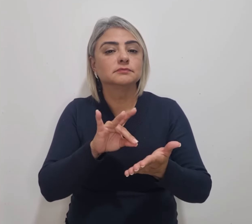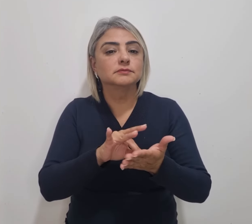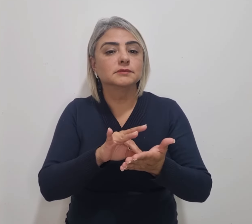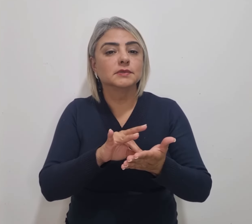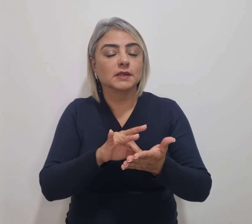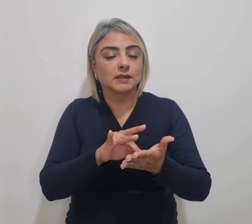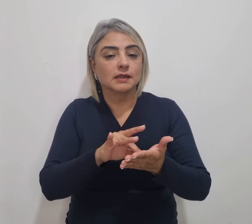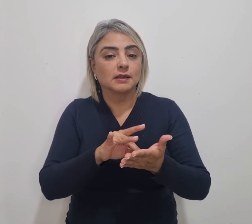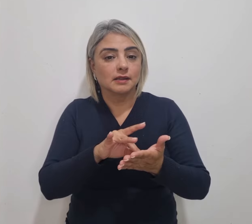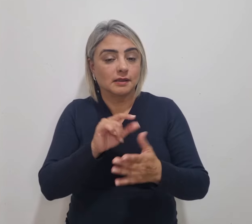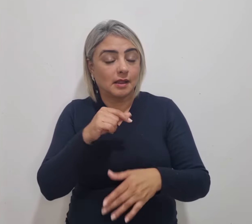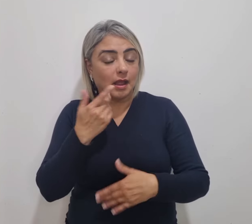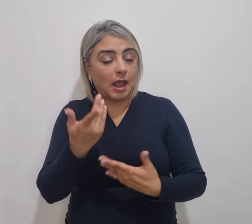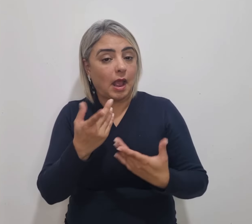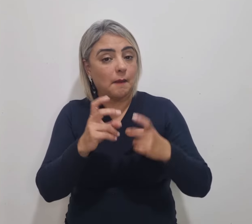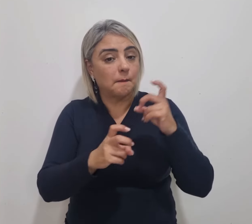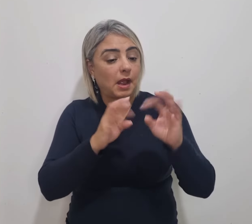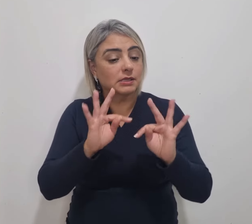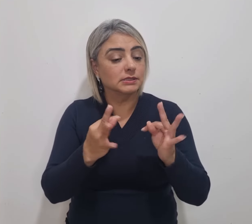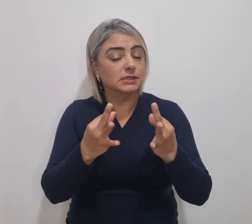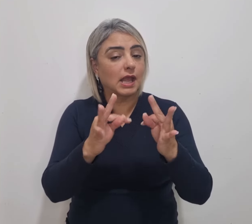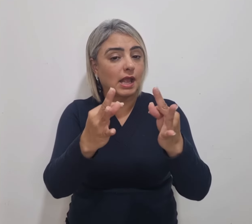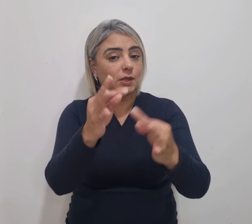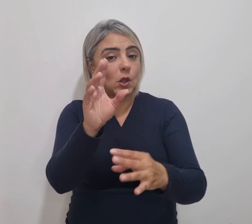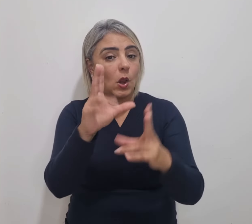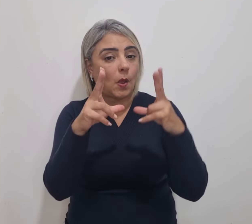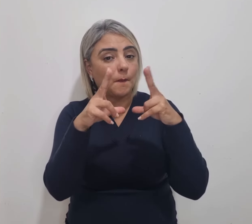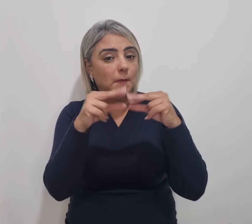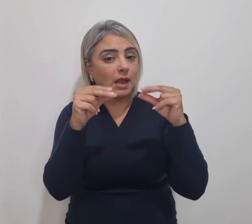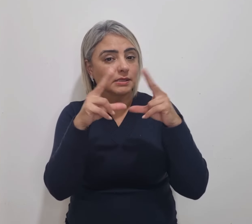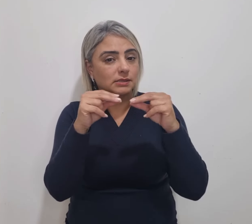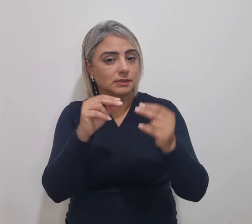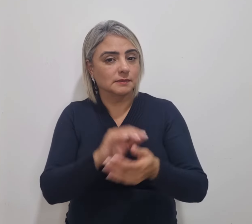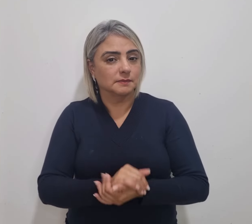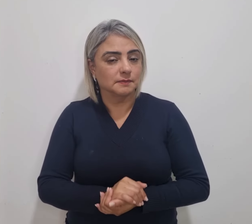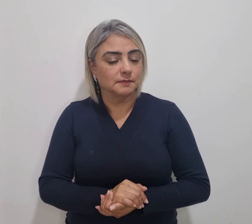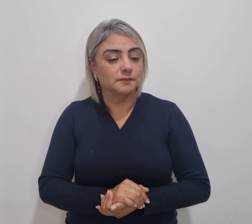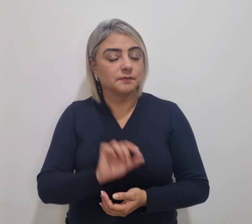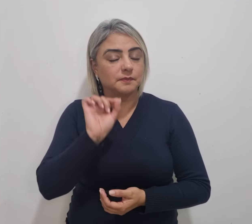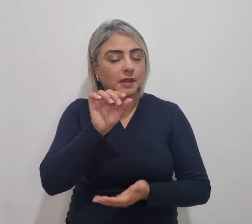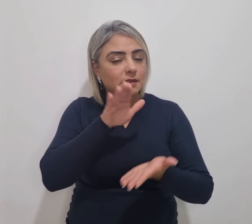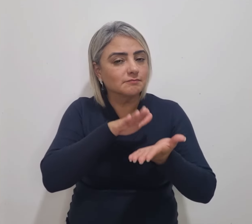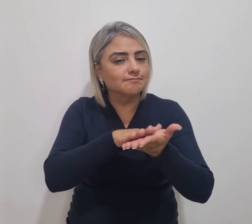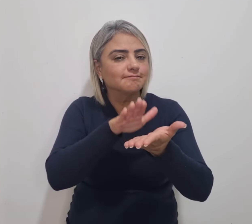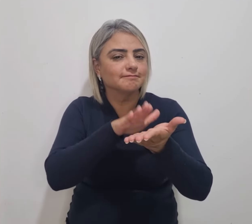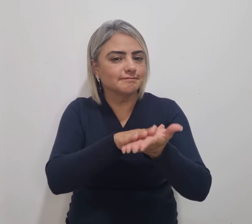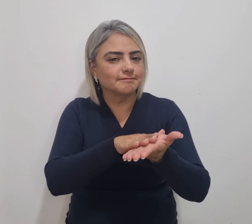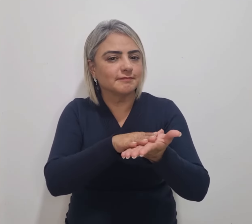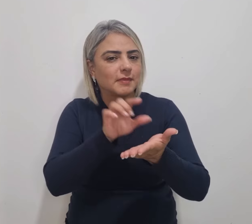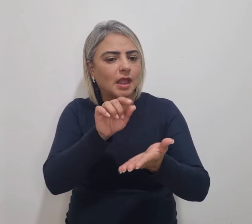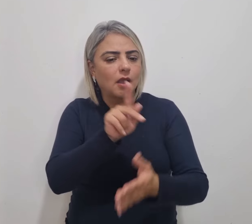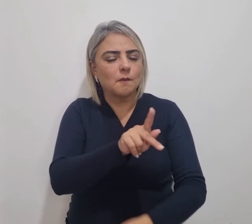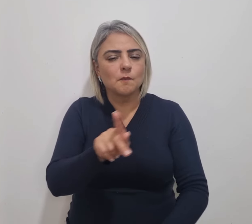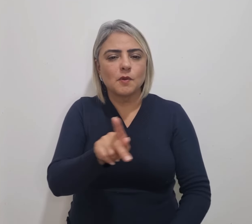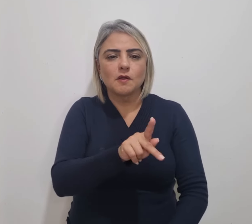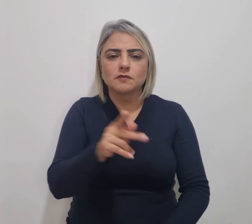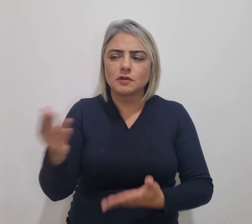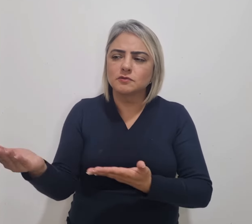Torto, Parque Tecnológico de Brasília. Nesta edição, os educadores trouxeram como